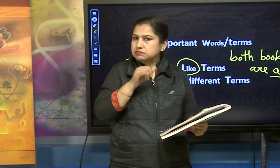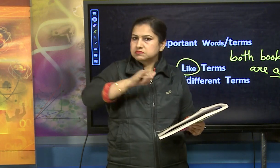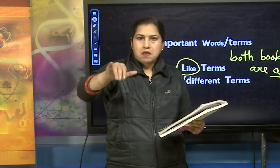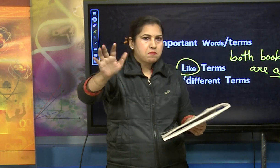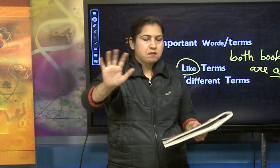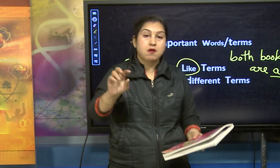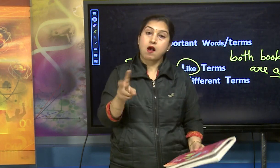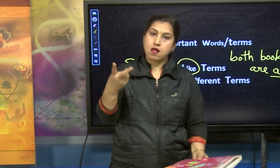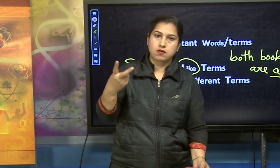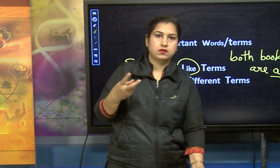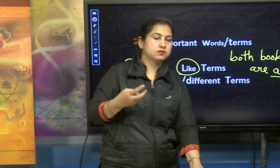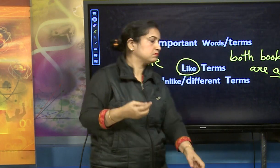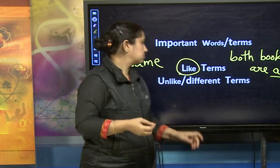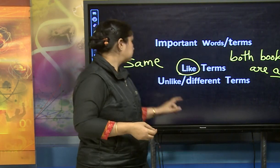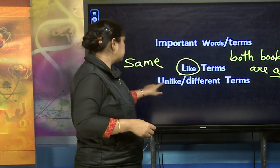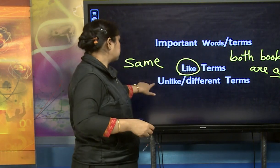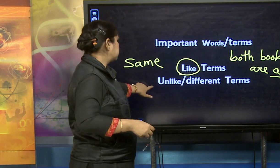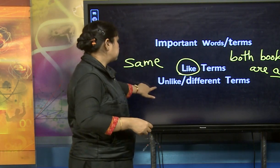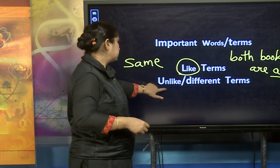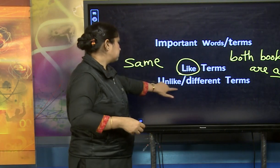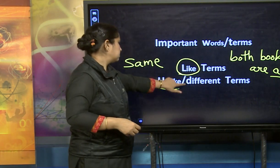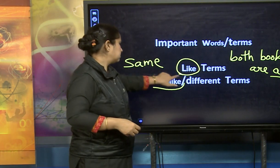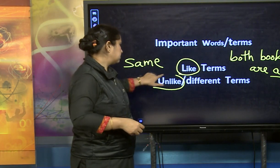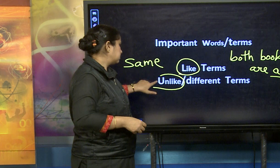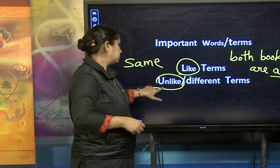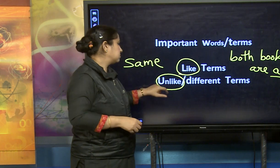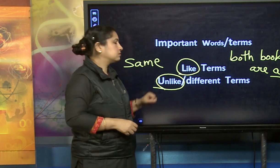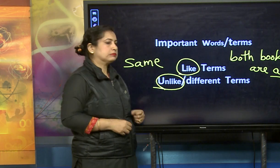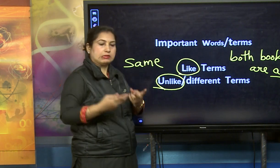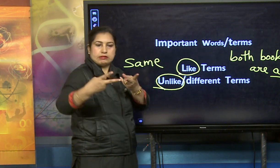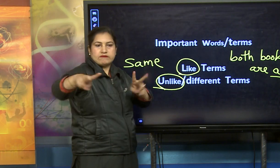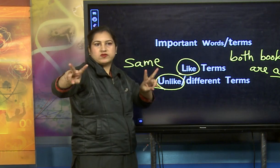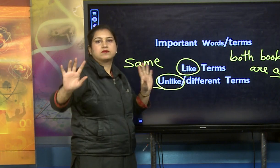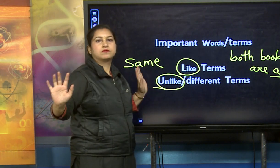है तो इसे हम कहेंगे अनलाइक थे है या डिफरेंट